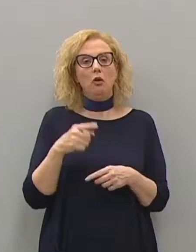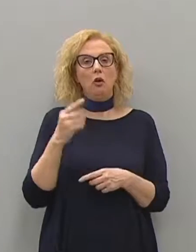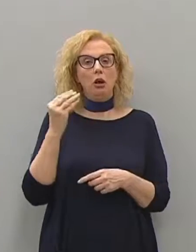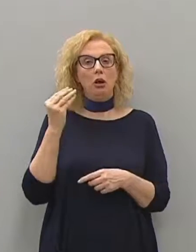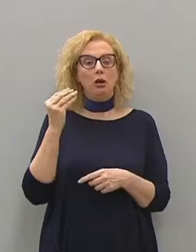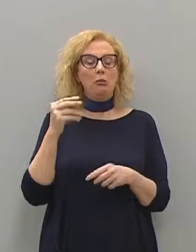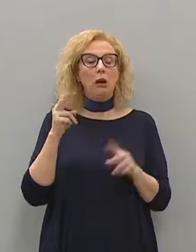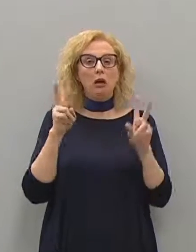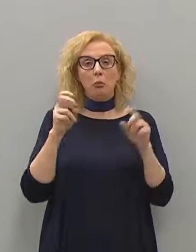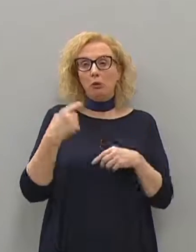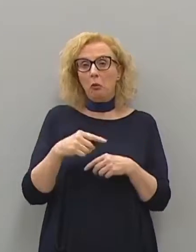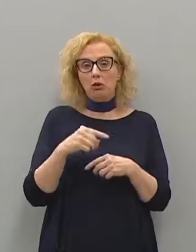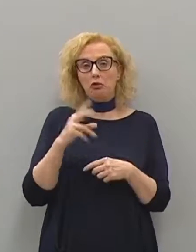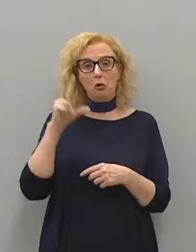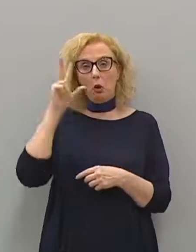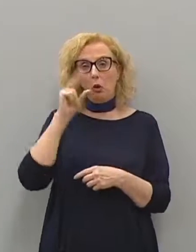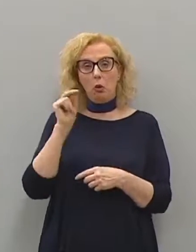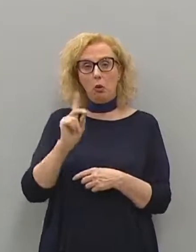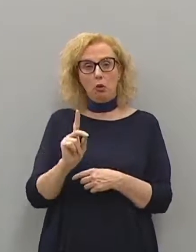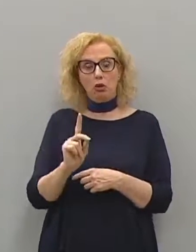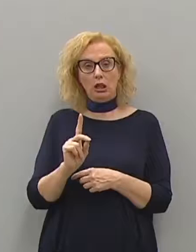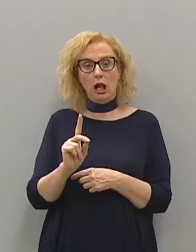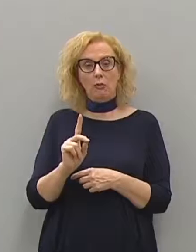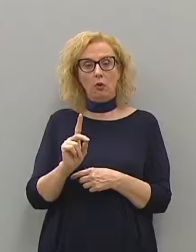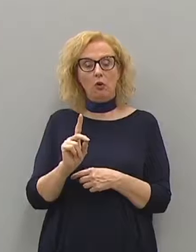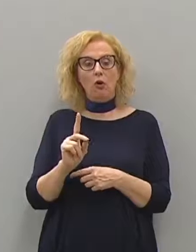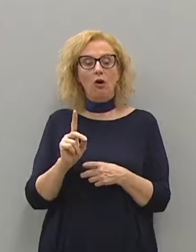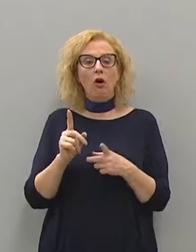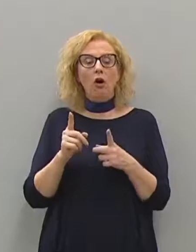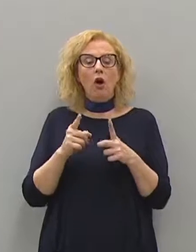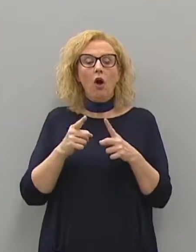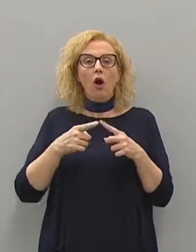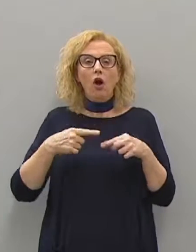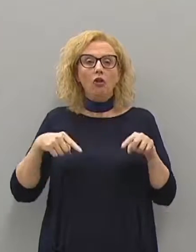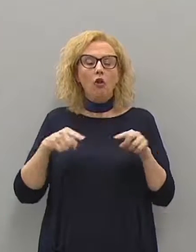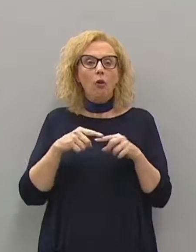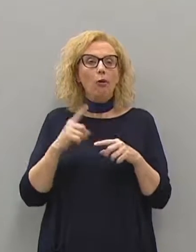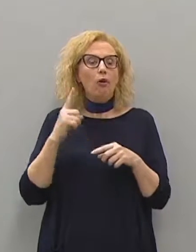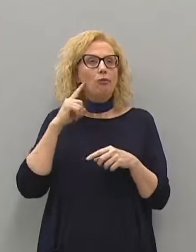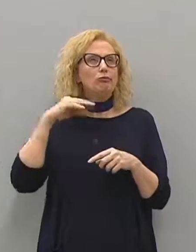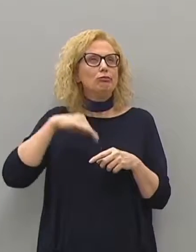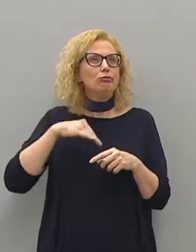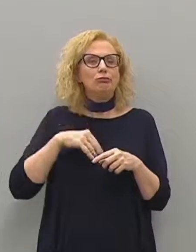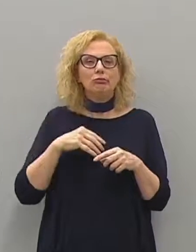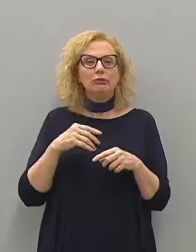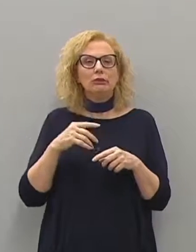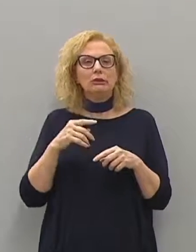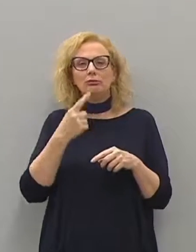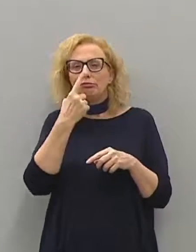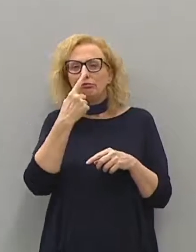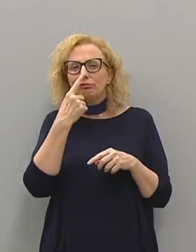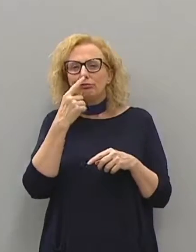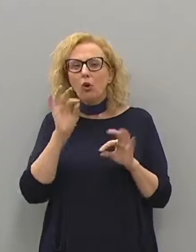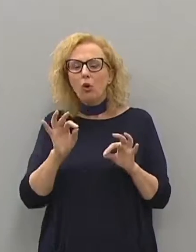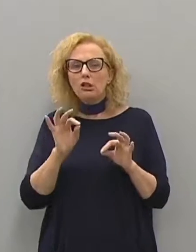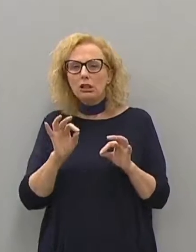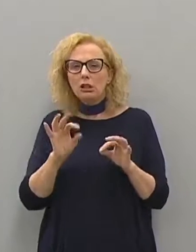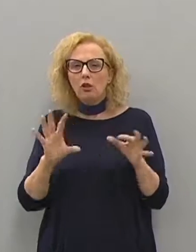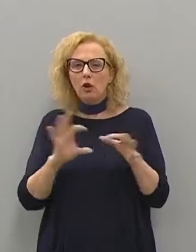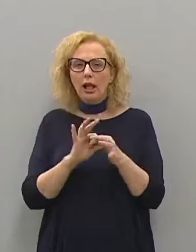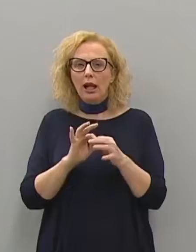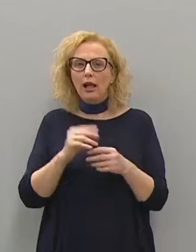tema non lo conosciamo nel senso che non abbiamo non abbiamo sensazioni di questo tipo sui dati trentini e infatti